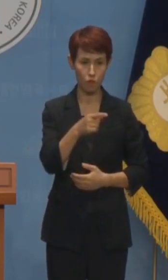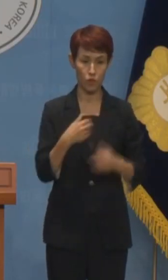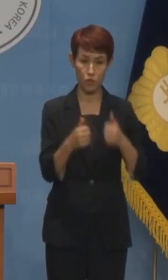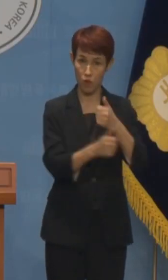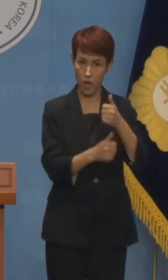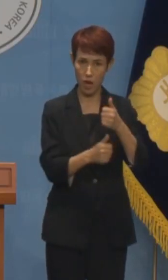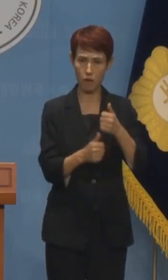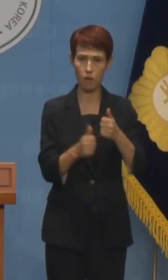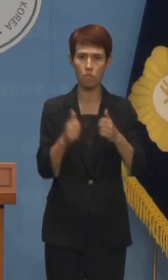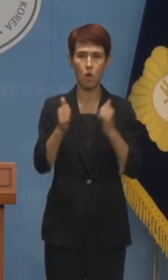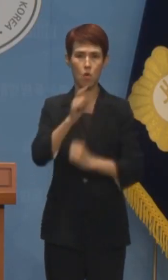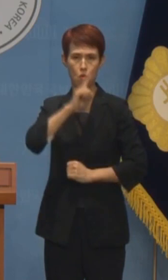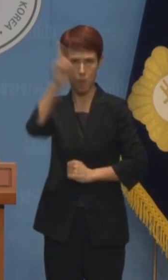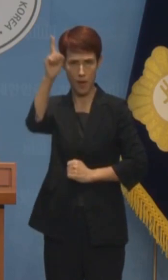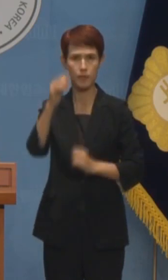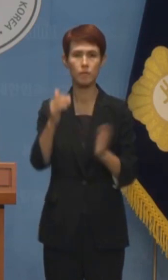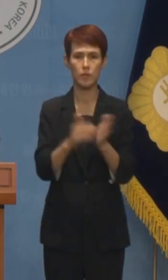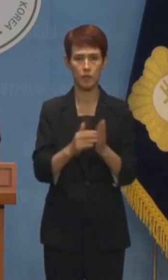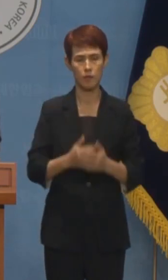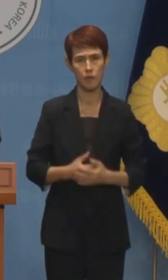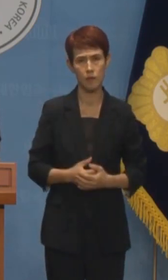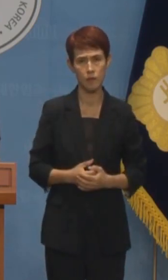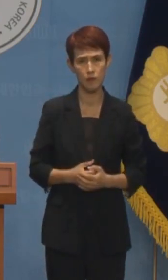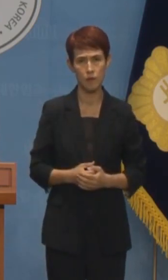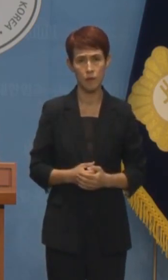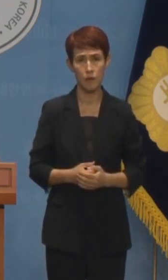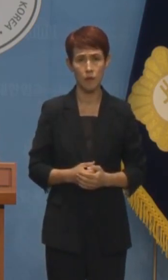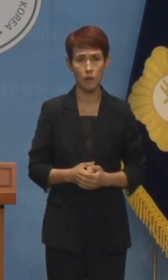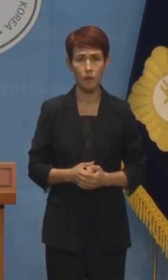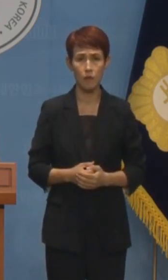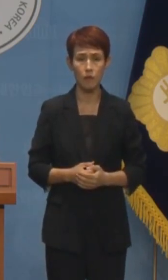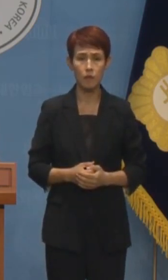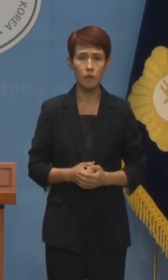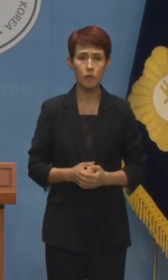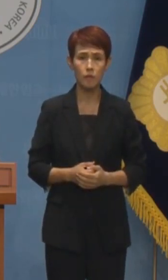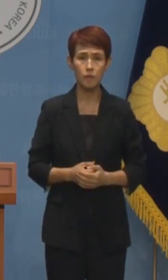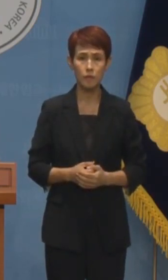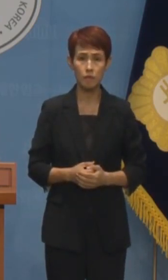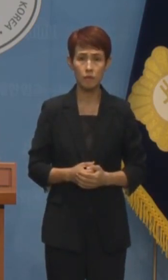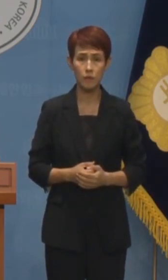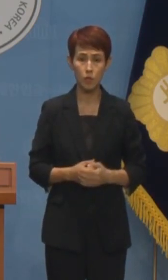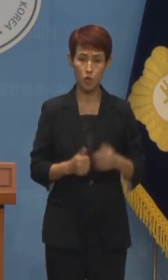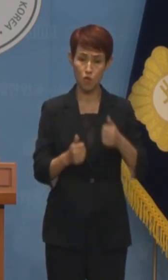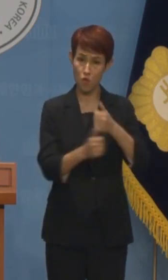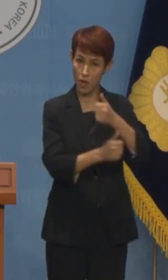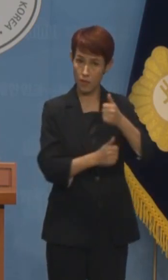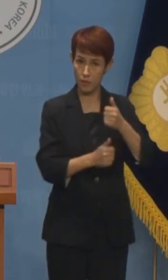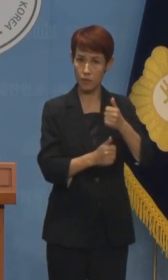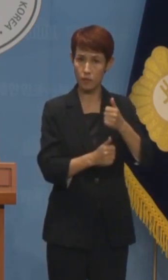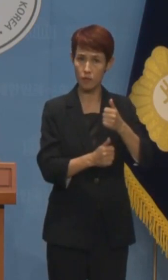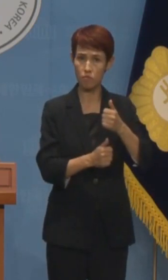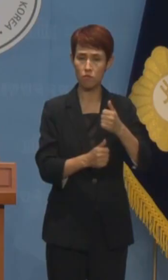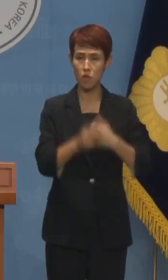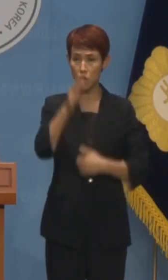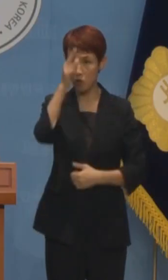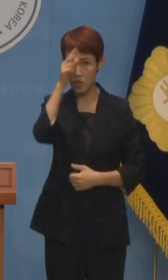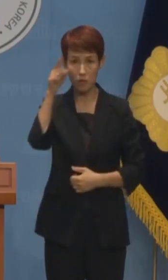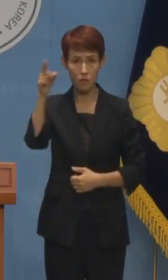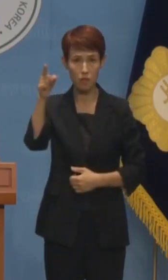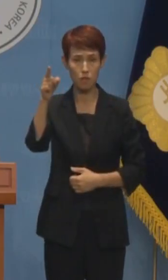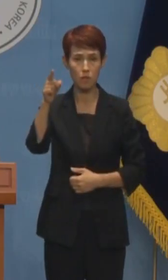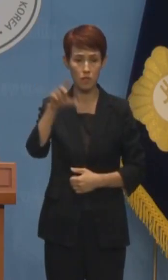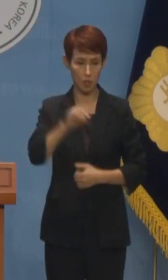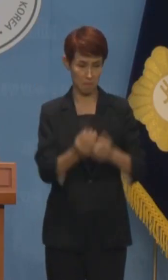테러대책위원회는 고발 조치를 하였습니다. 그런데 또 테러대책위원회는 경찰이 사건